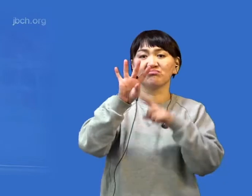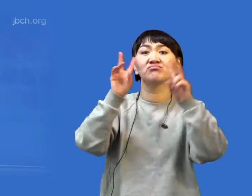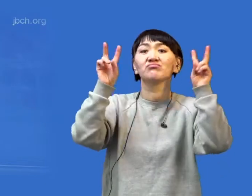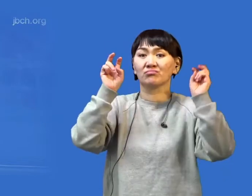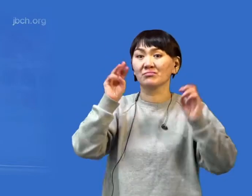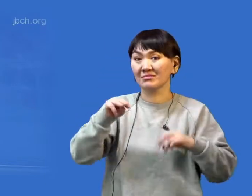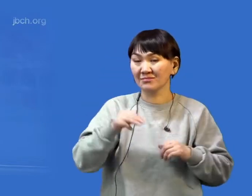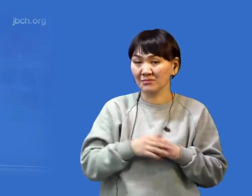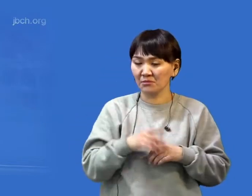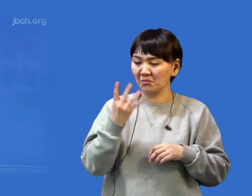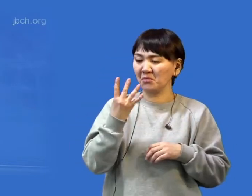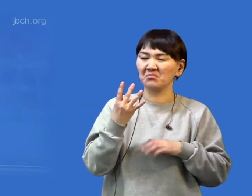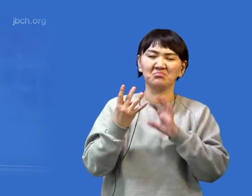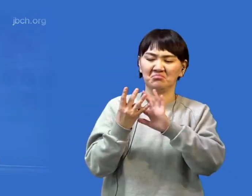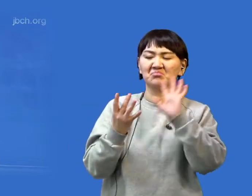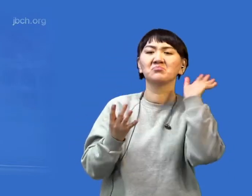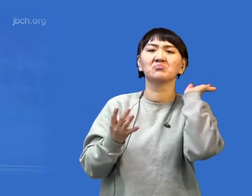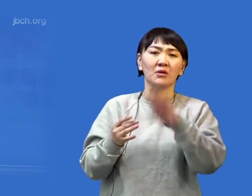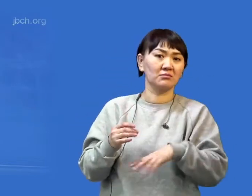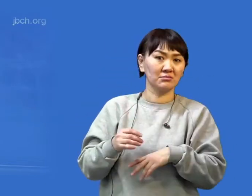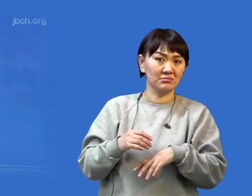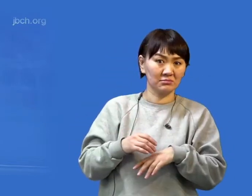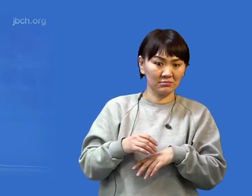Энэ чигээр нь оргичих юм бол оо